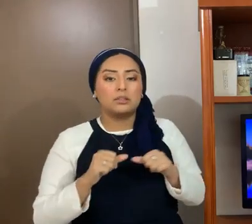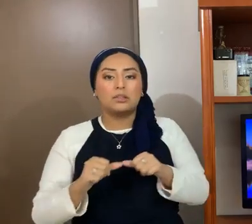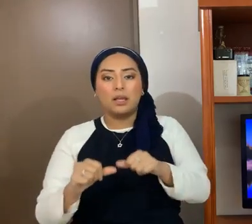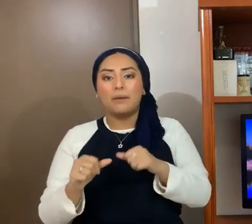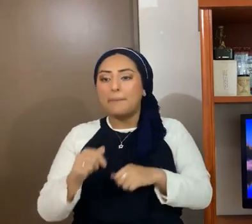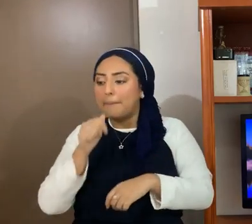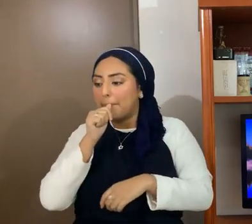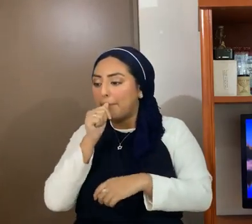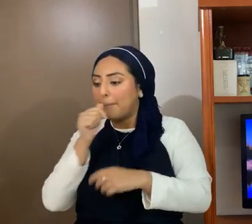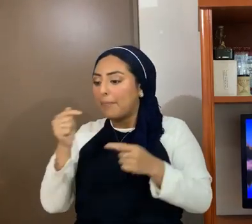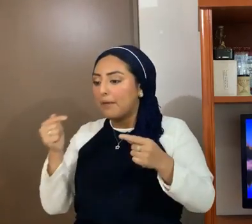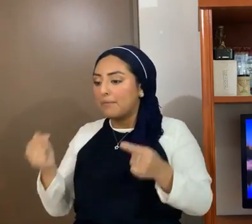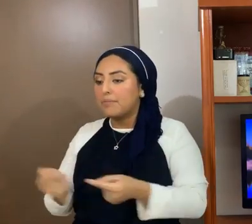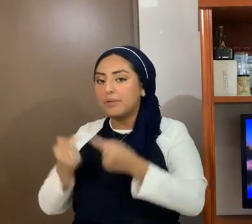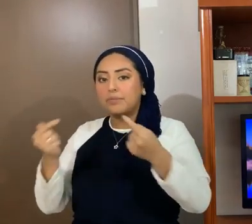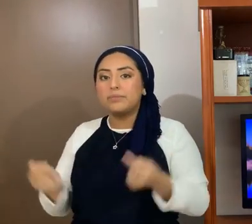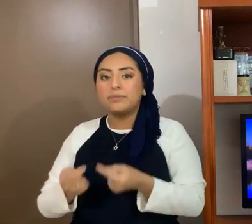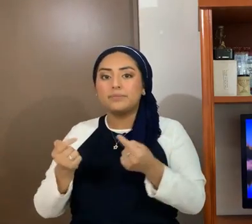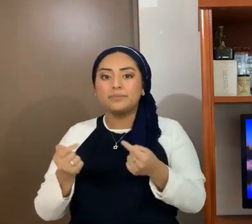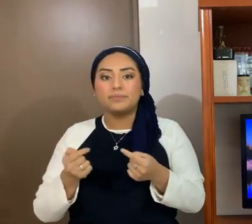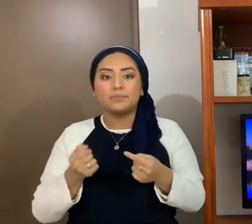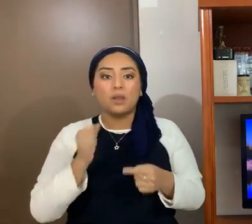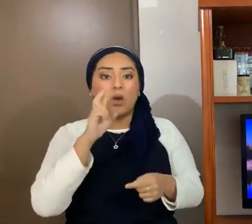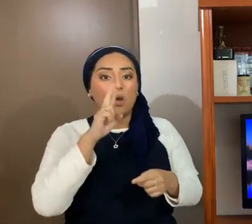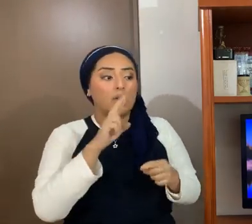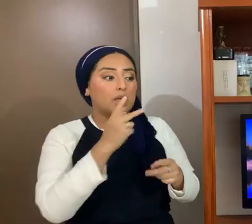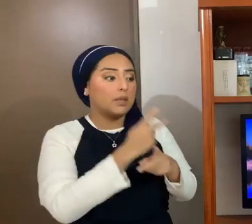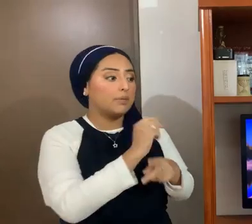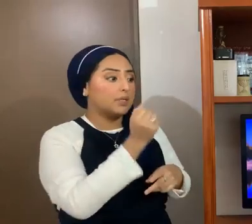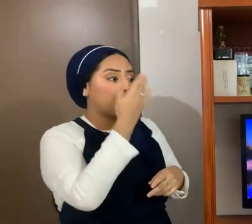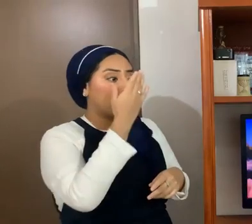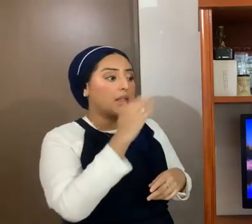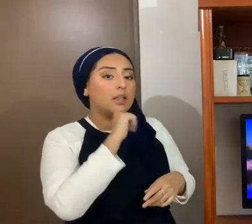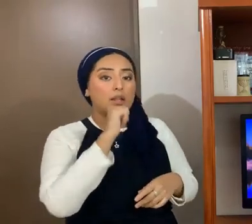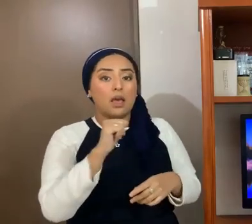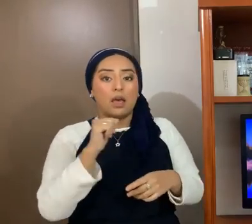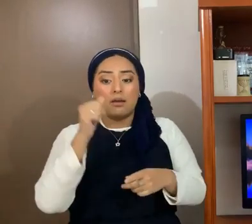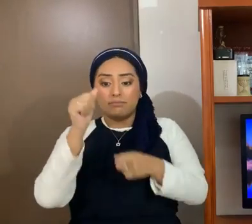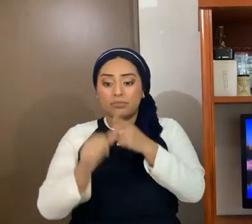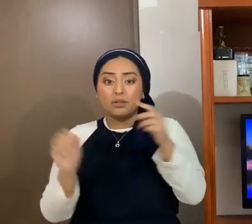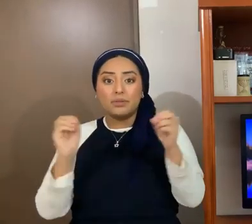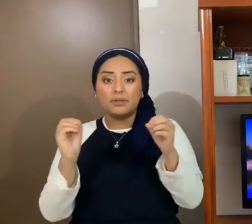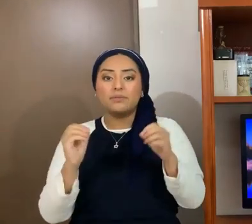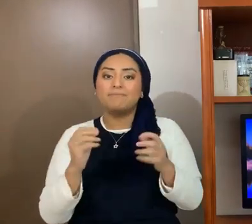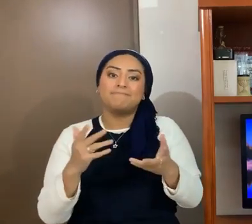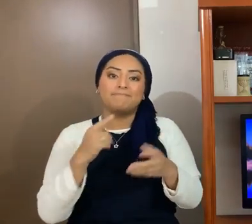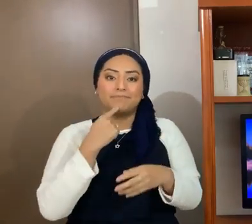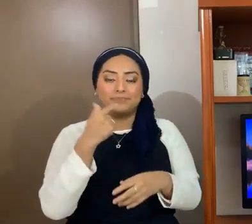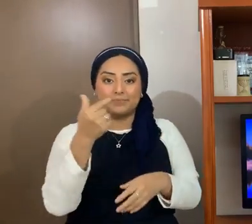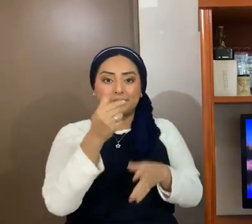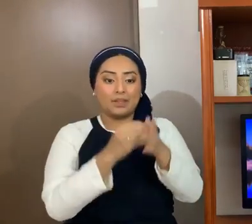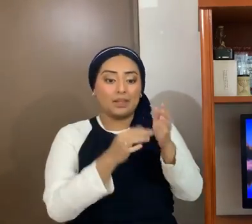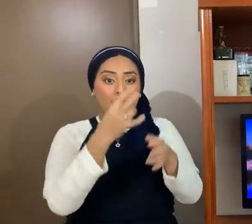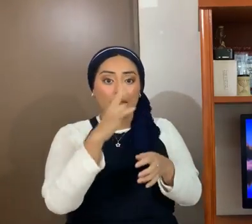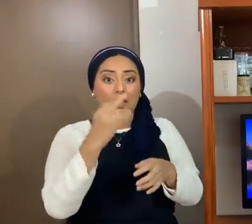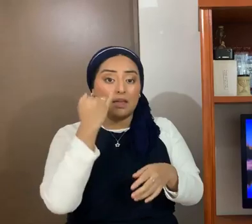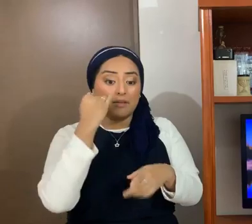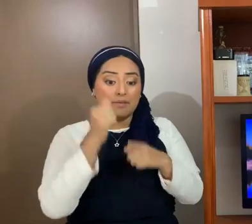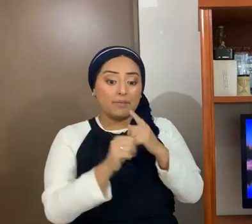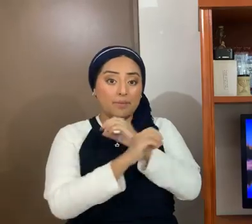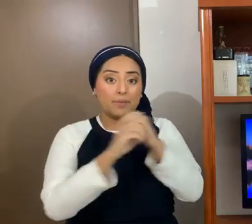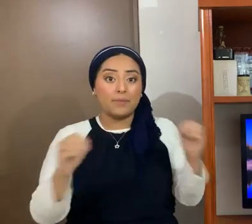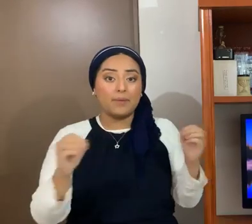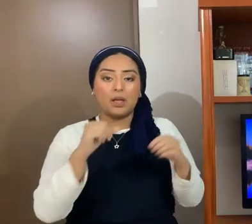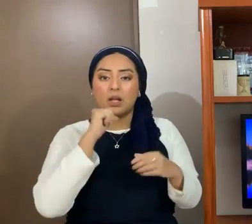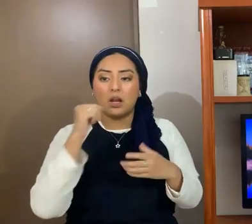pecando, no se puede guardar el Shabbat y no estar en el pacto de la circuncisión, porque como dice en Génesis 17, el que no está